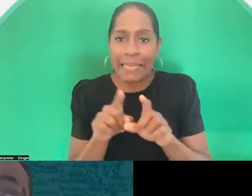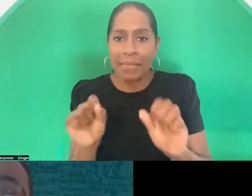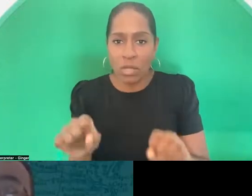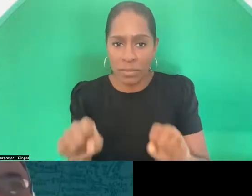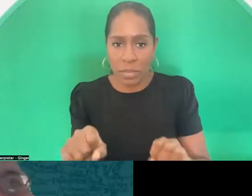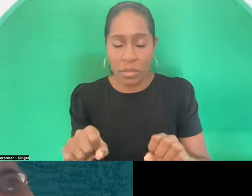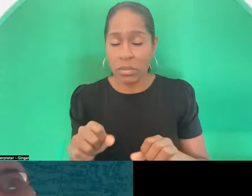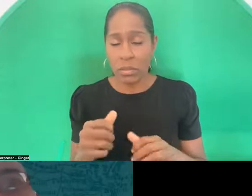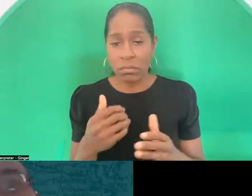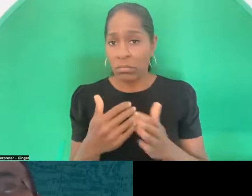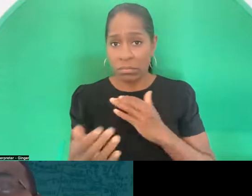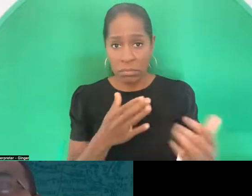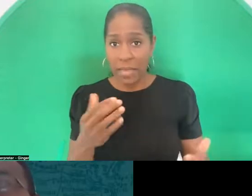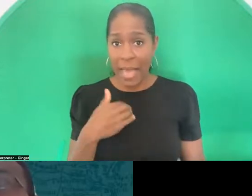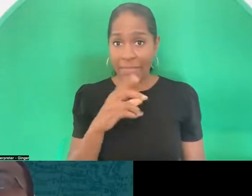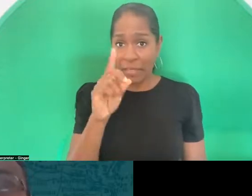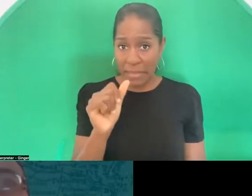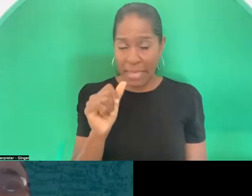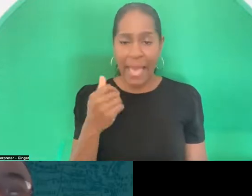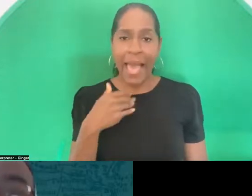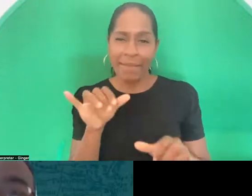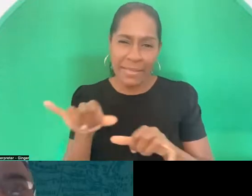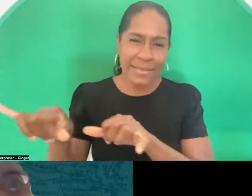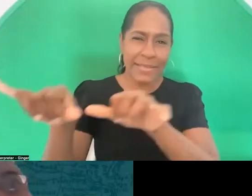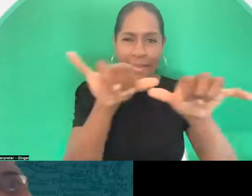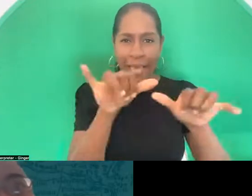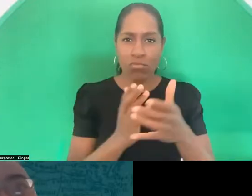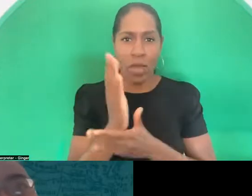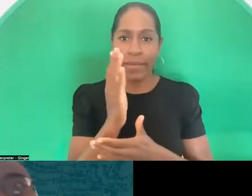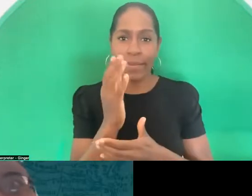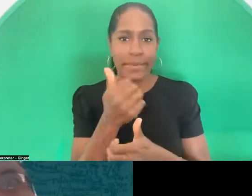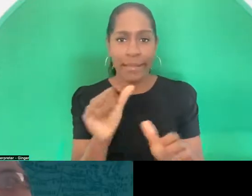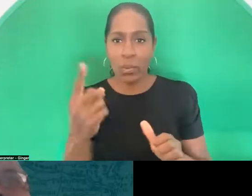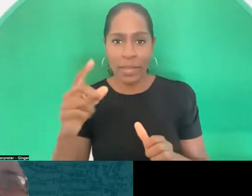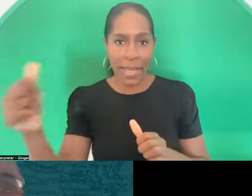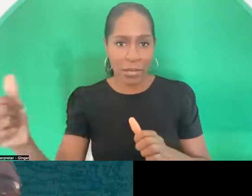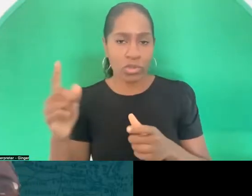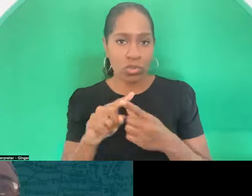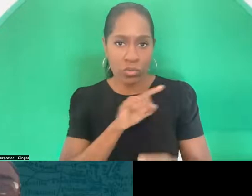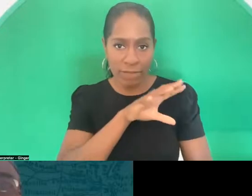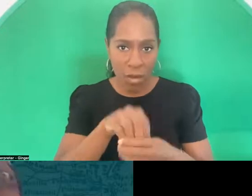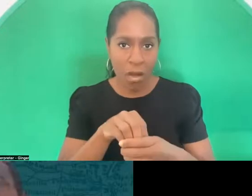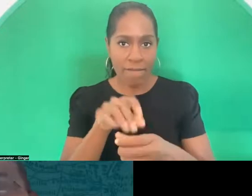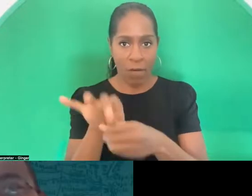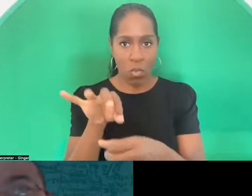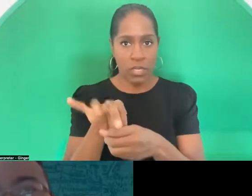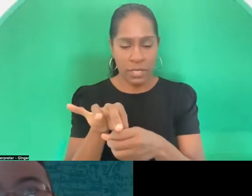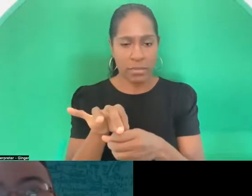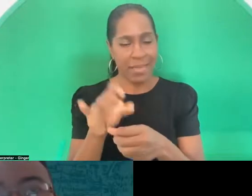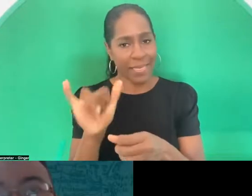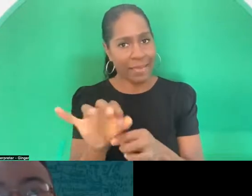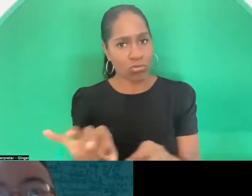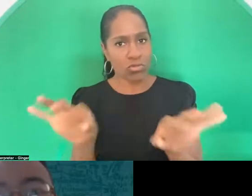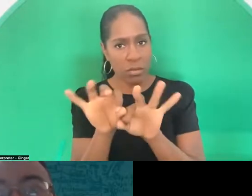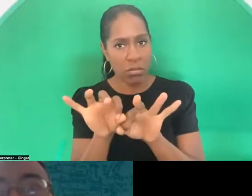posible porque como tengo una discapacidad tengo el mismo derecho cualquier otra persona de participar en el proceso de votación